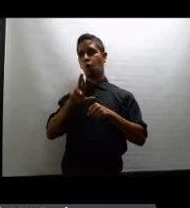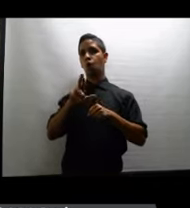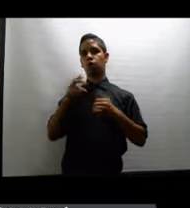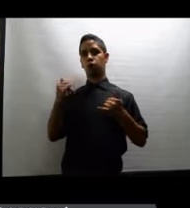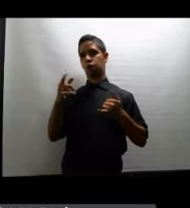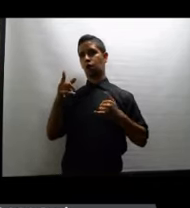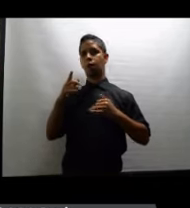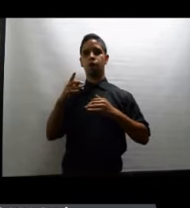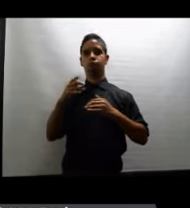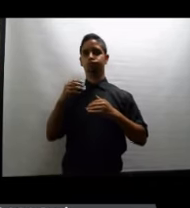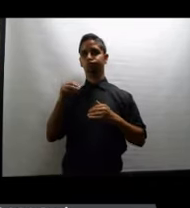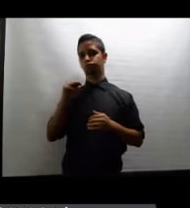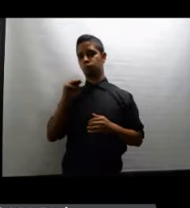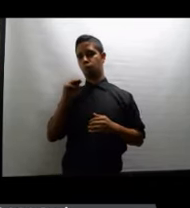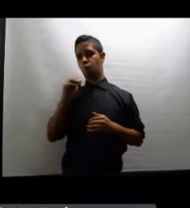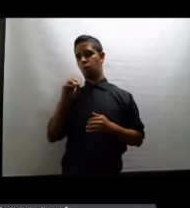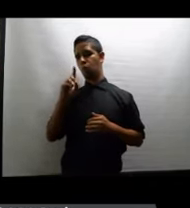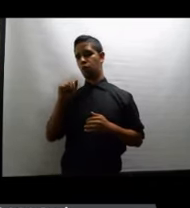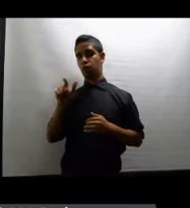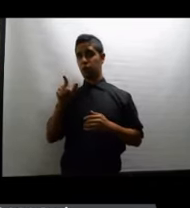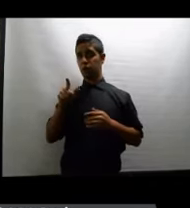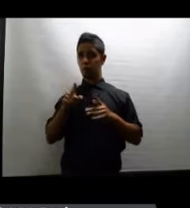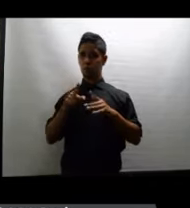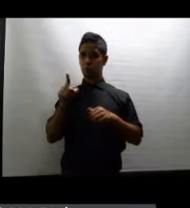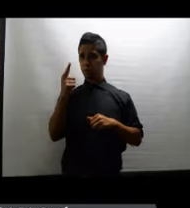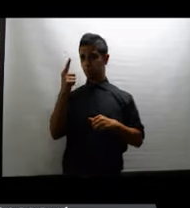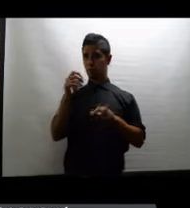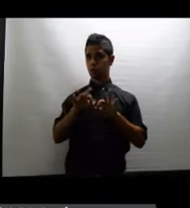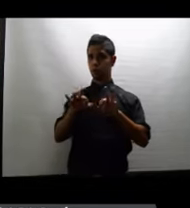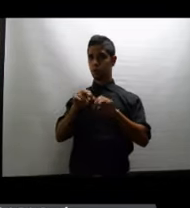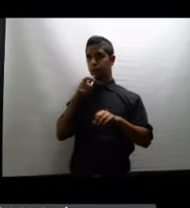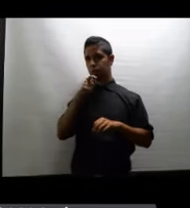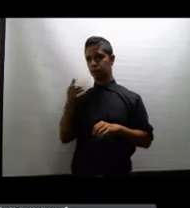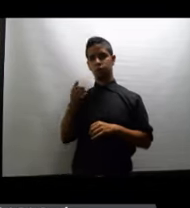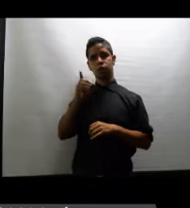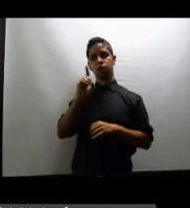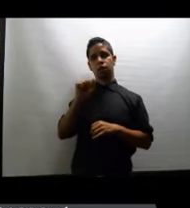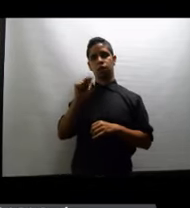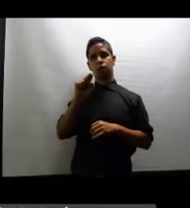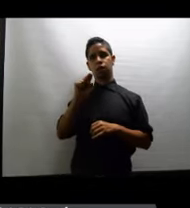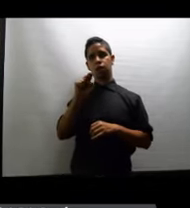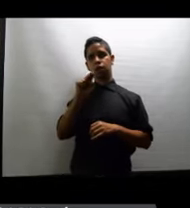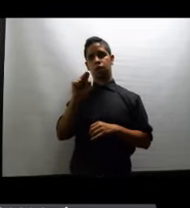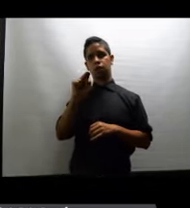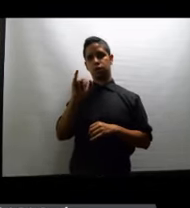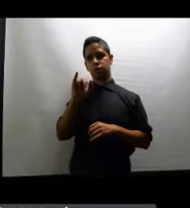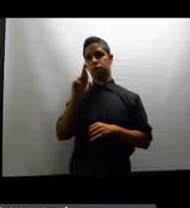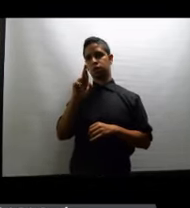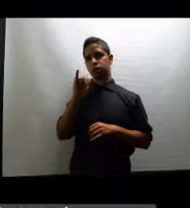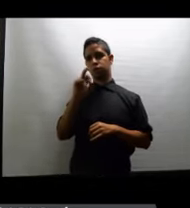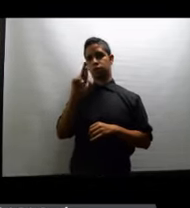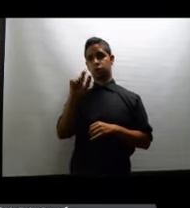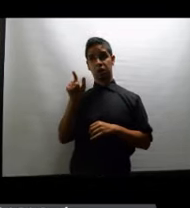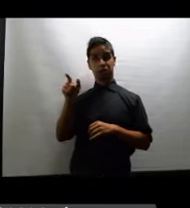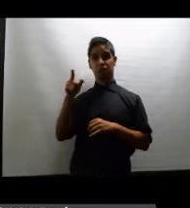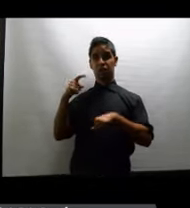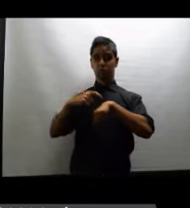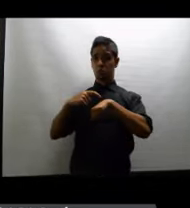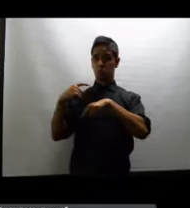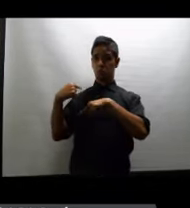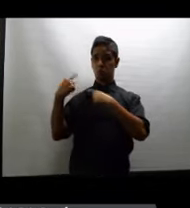momento. El más representativo de todo, definitivamente Dani Rivera. Y las temporadas de Dani Rivera, fíjate que Dani estaba